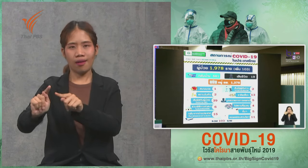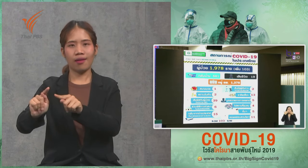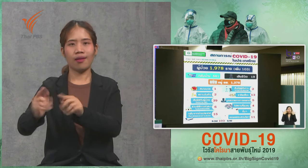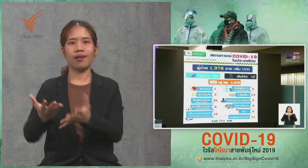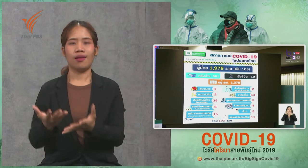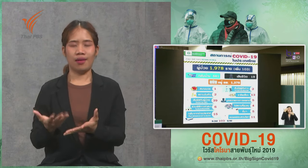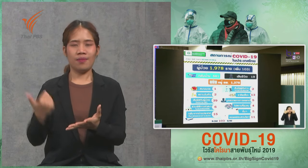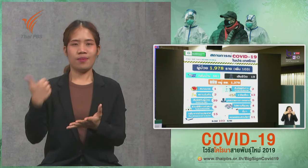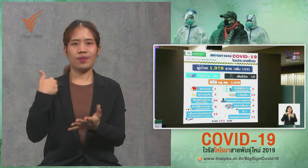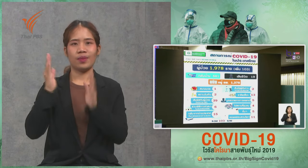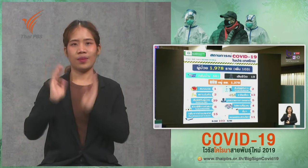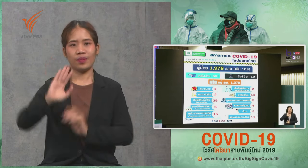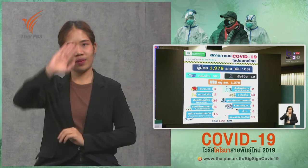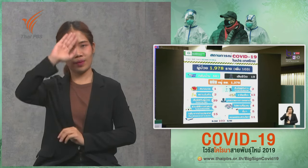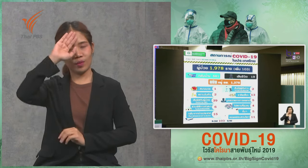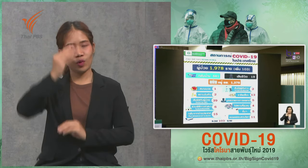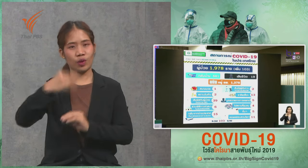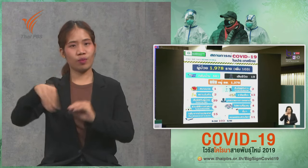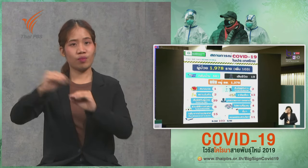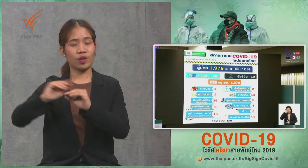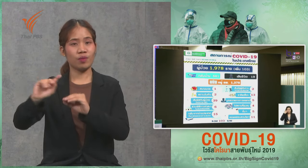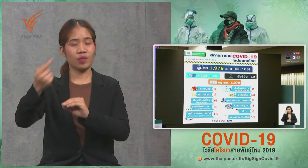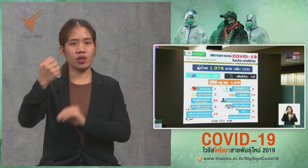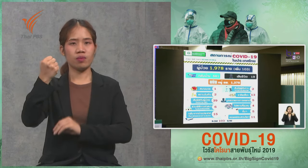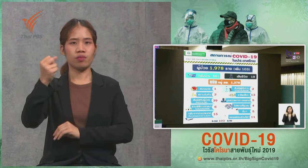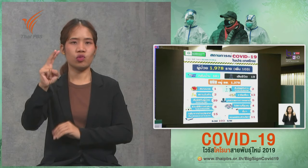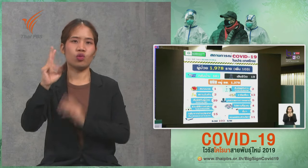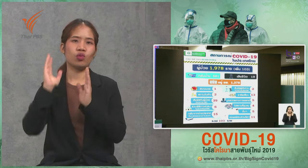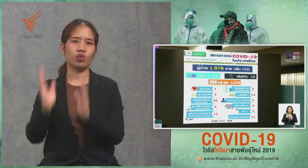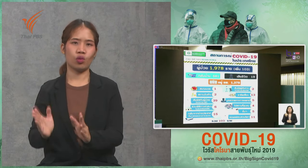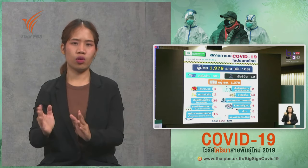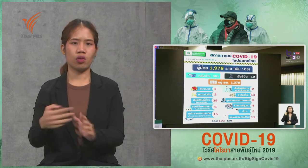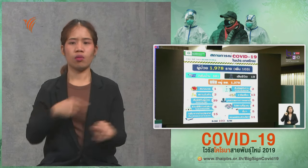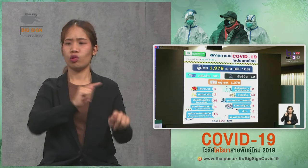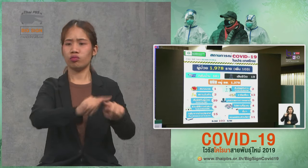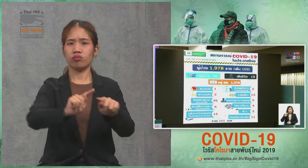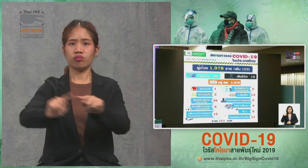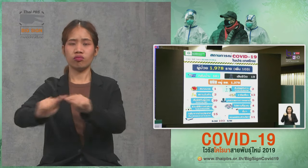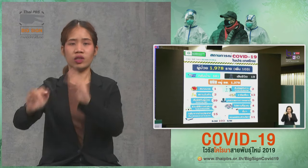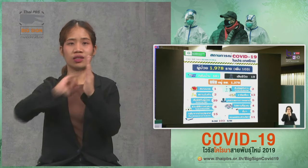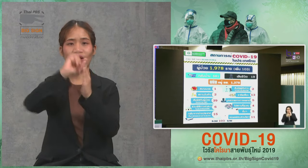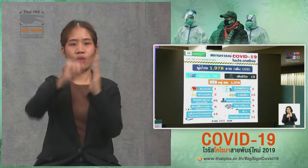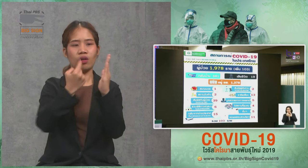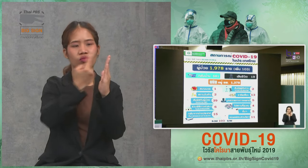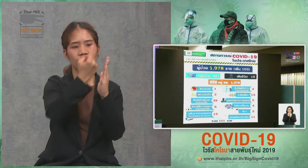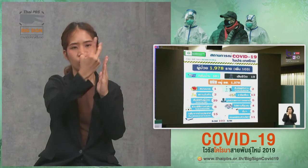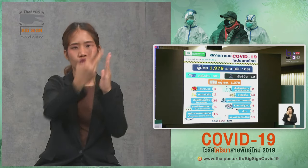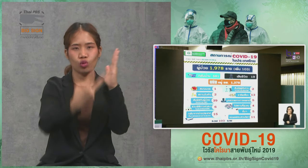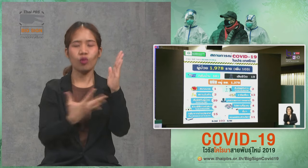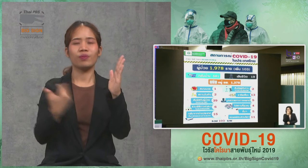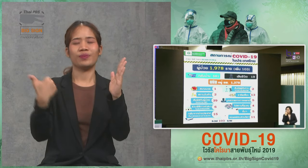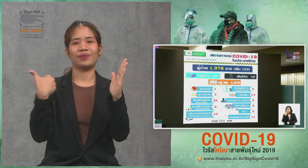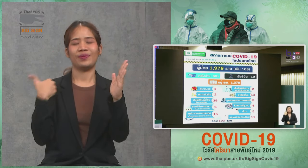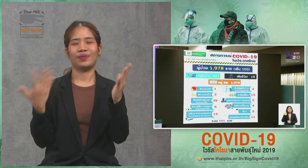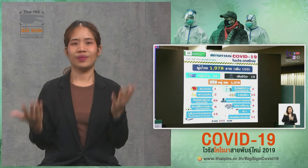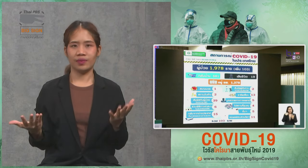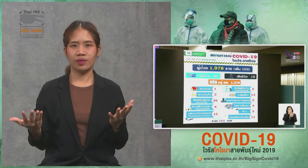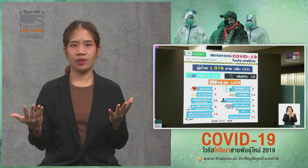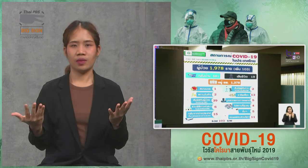ก็มีผู้ป่วยรายใหม่วันนี้เนี่ย12คนนอกนั้นก็จะเป็นจังหวัดอื่นๆนะครับจังหวัดละคน2คนนะครับ